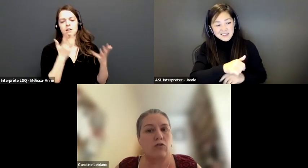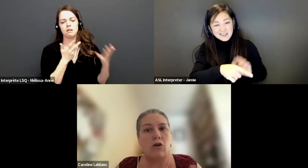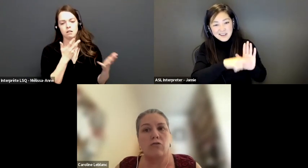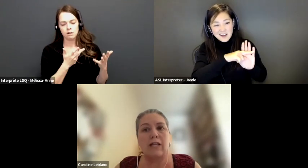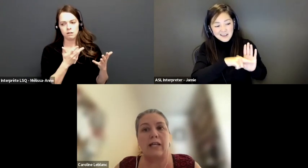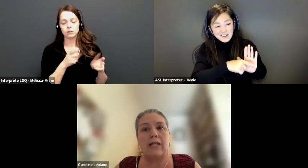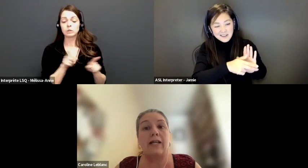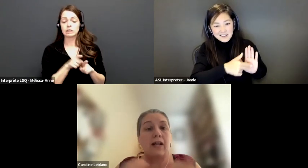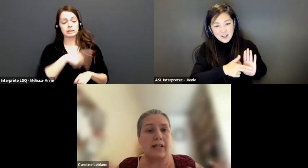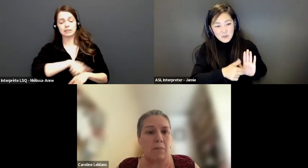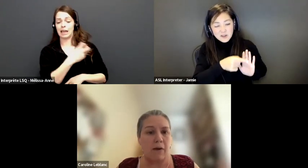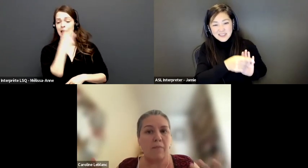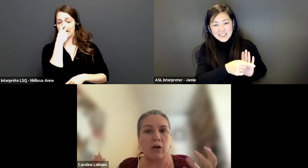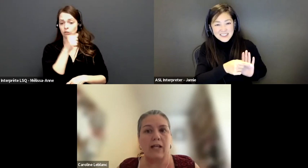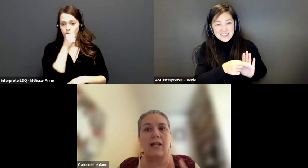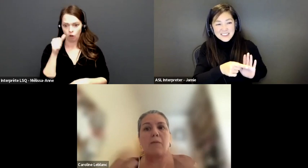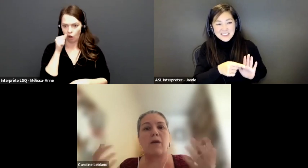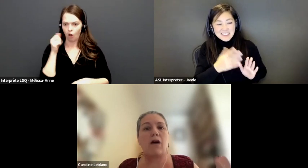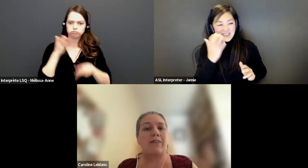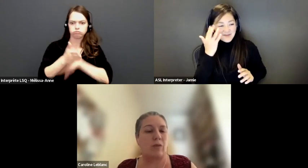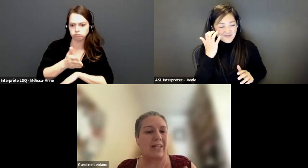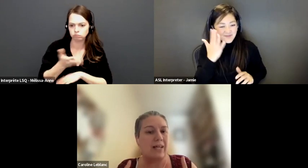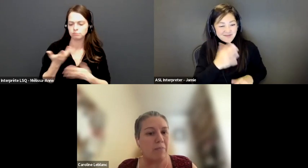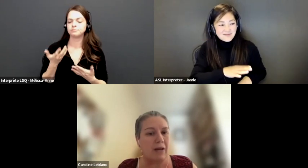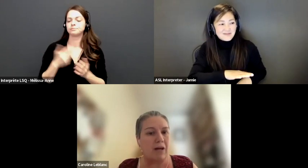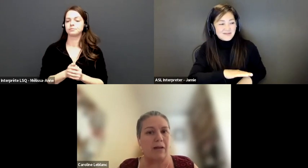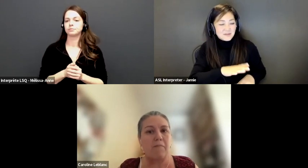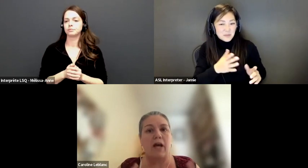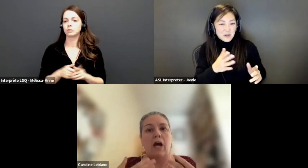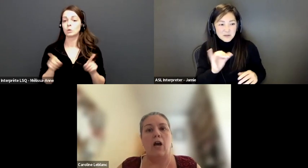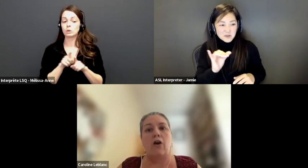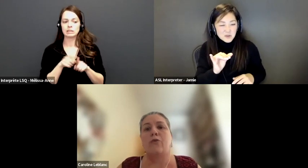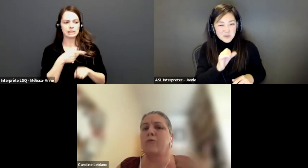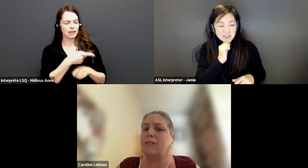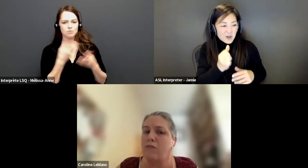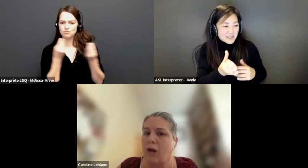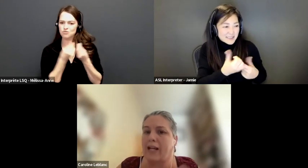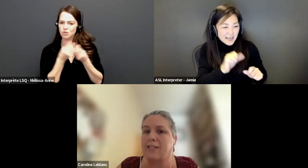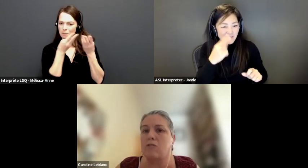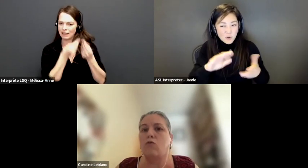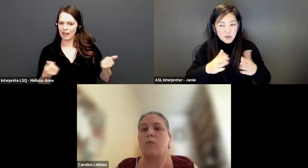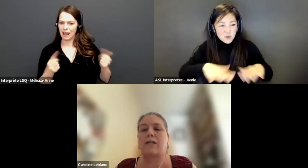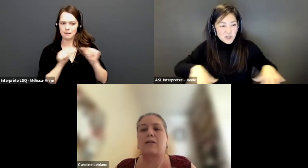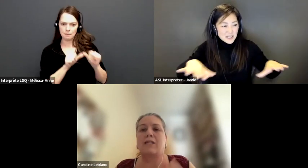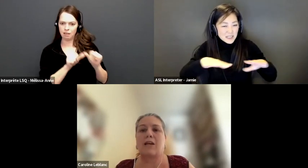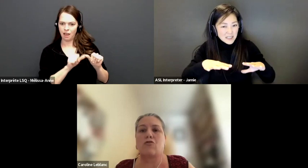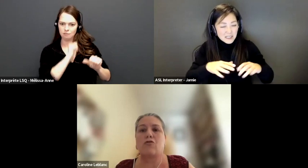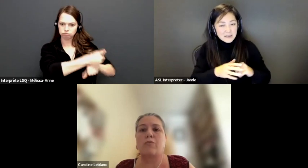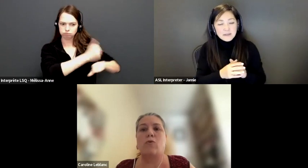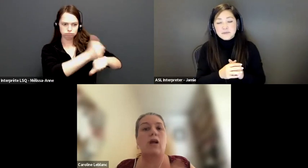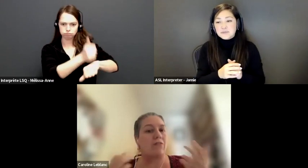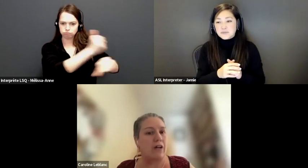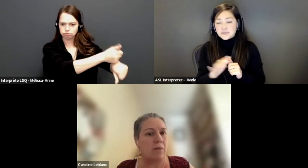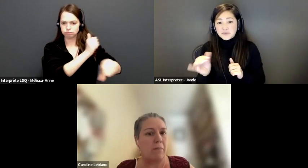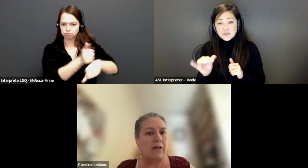les surdoses et quand les campements prenaient de l'ampleur avec du matériel permanent. On a aussi vu à Gatineau, par exemple, des enjeux